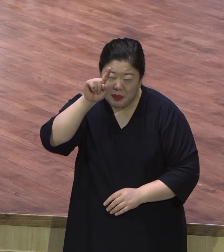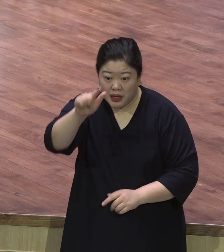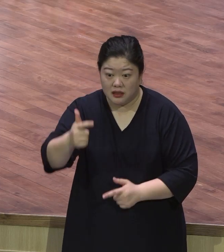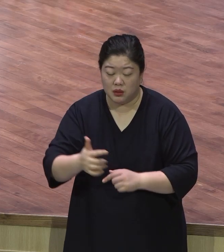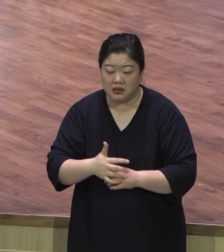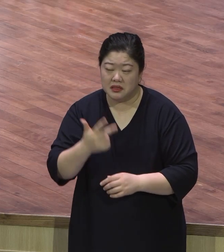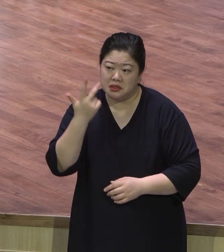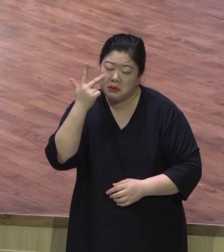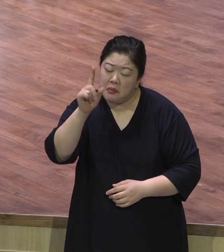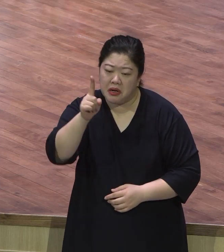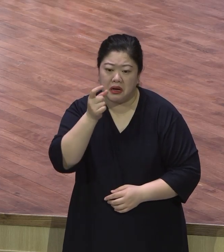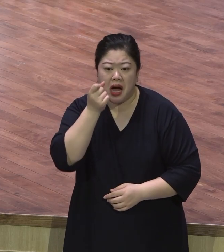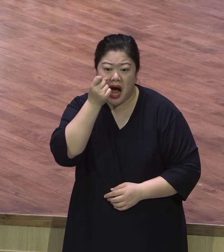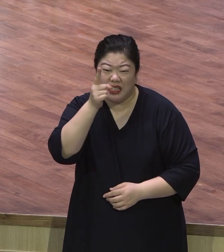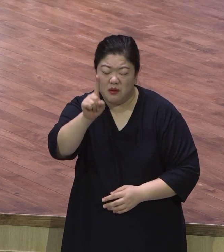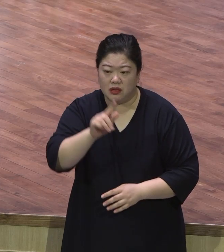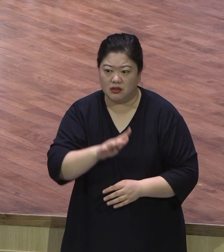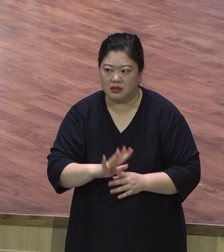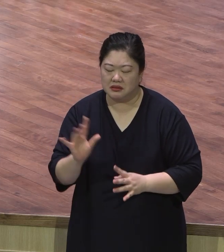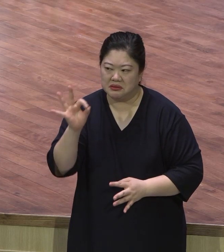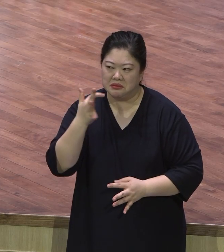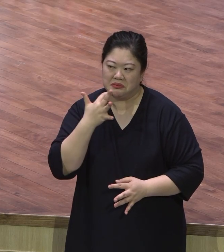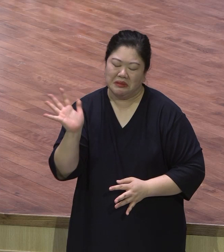든다고 그거를 부담스러워 다 피하냐